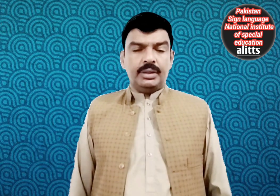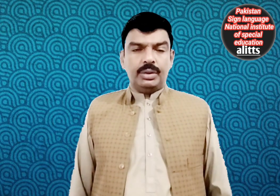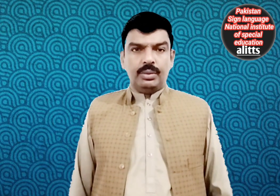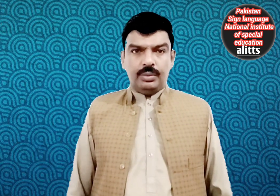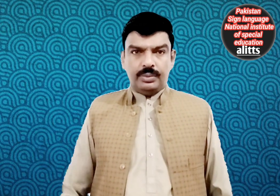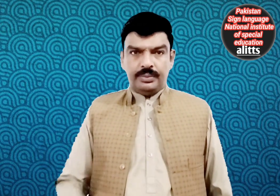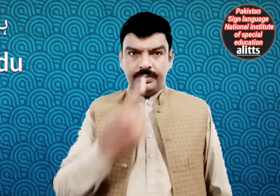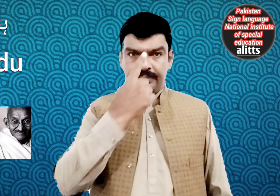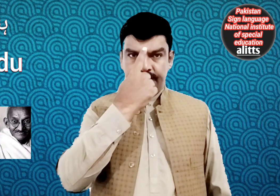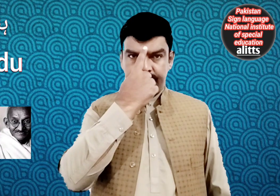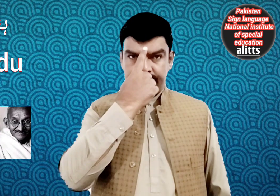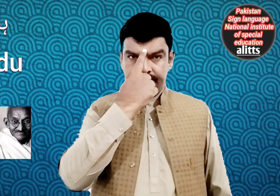हिंदू,